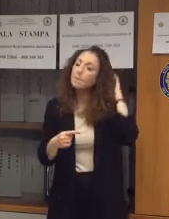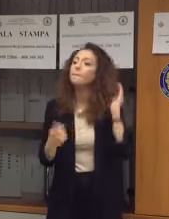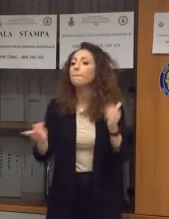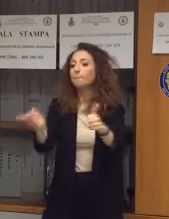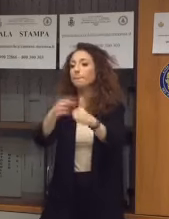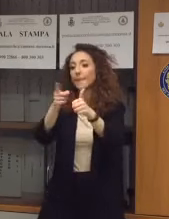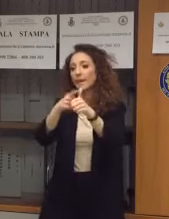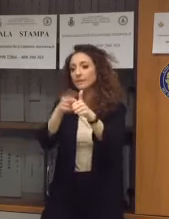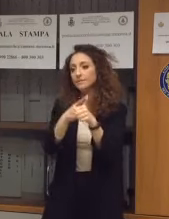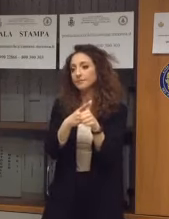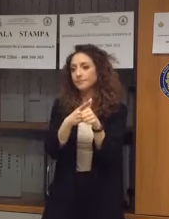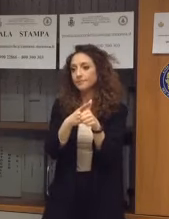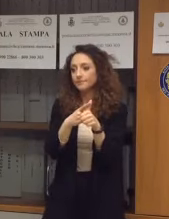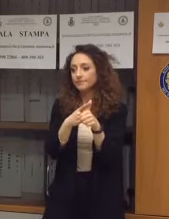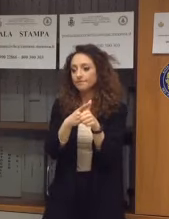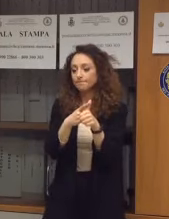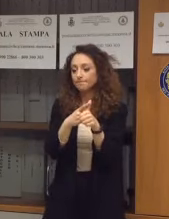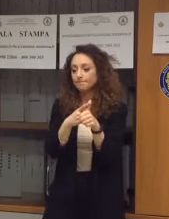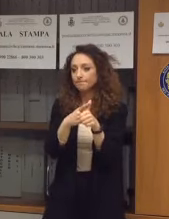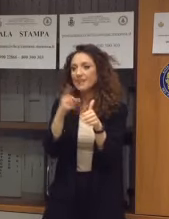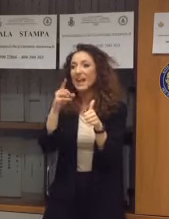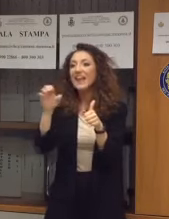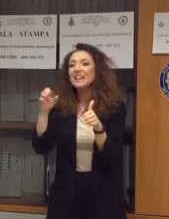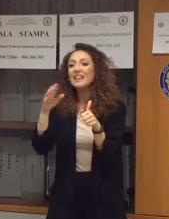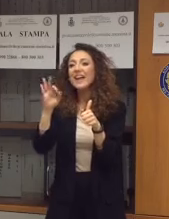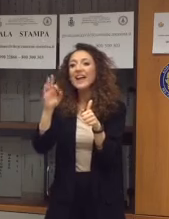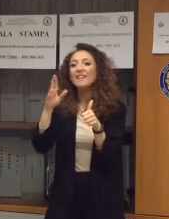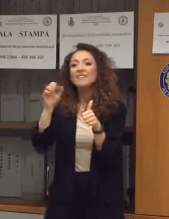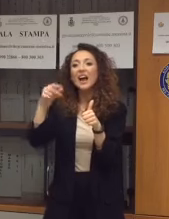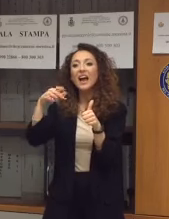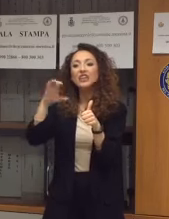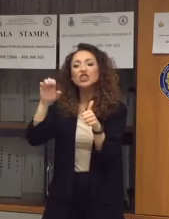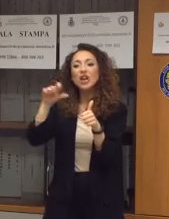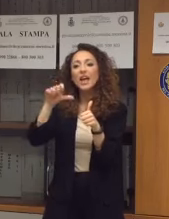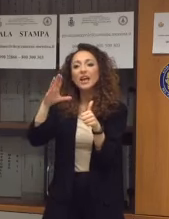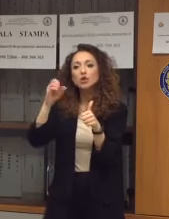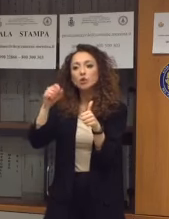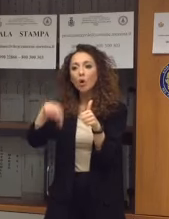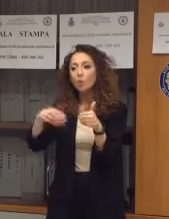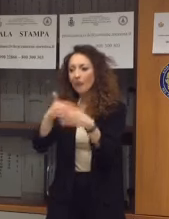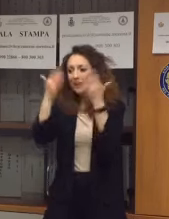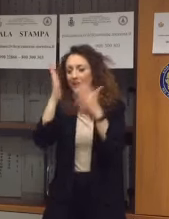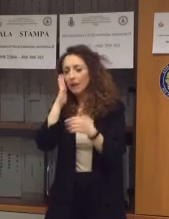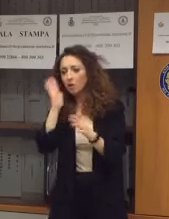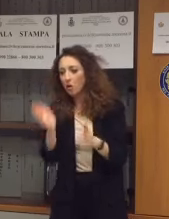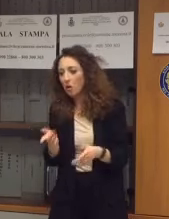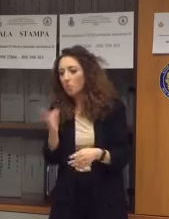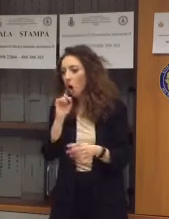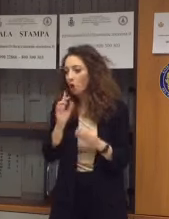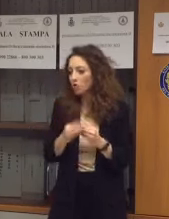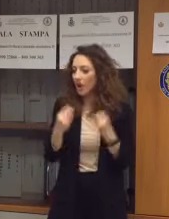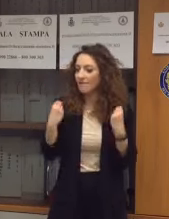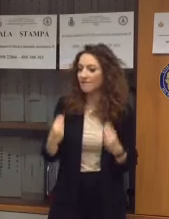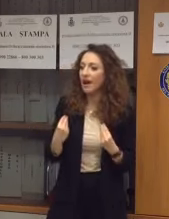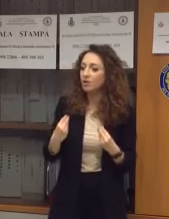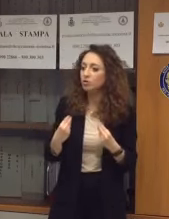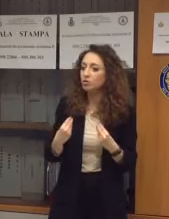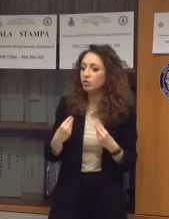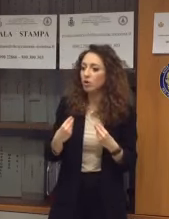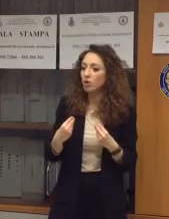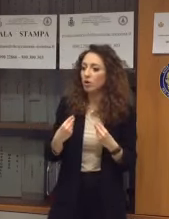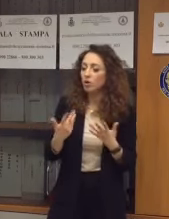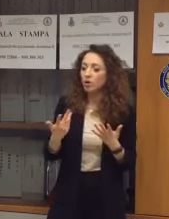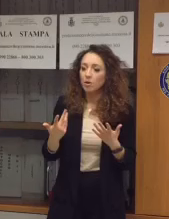Una, De Francesco non so, dormiva stamattina, non lo so. Che ha fatto, no, tanto io gli ho mandato il messaggio,